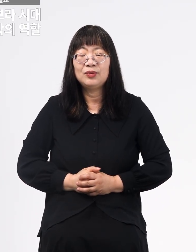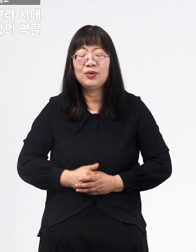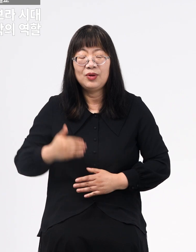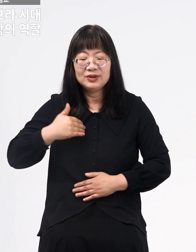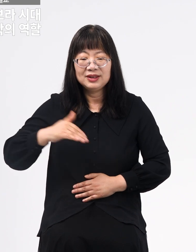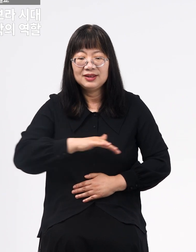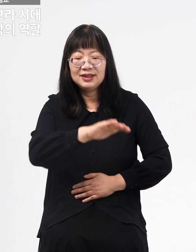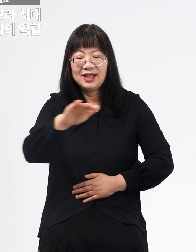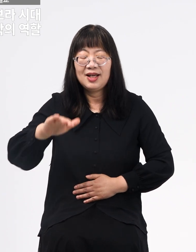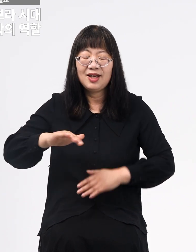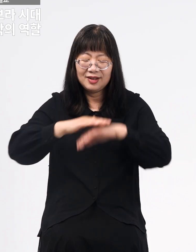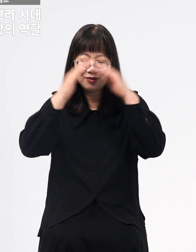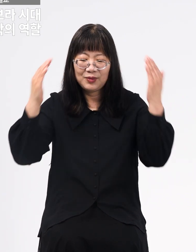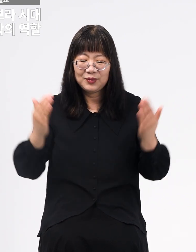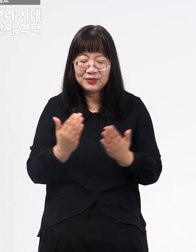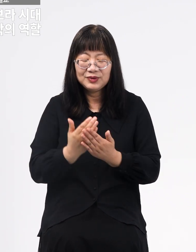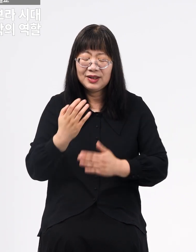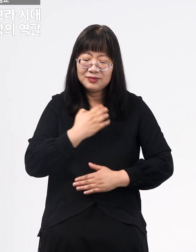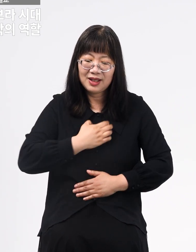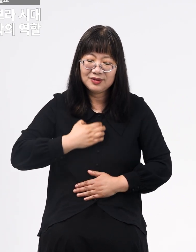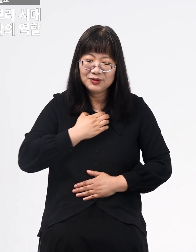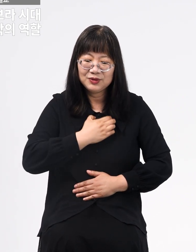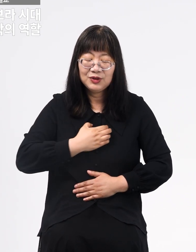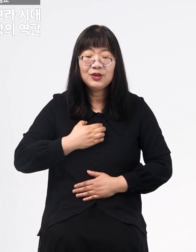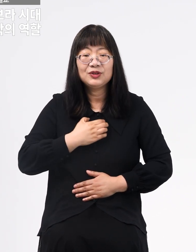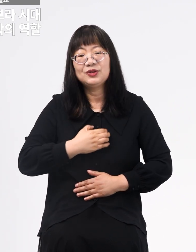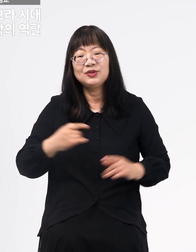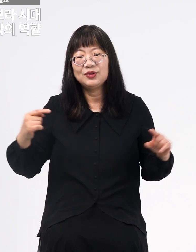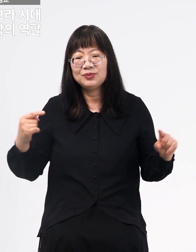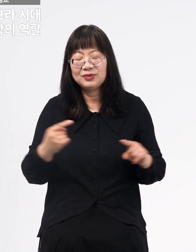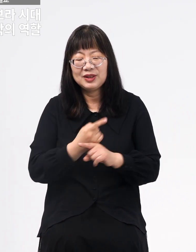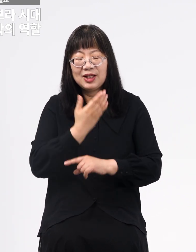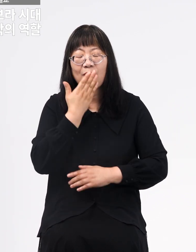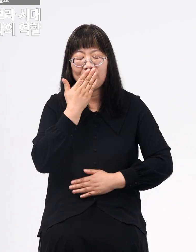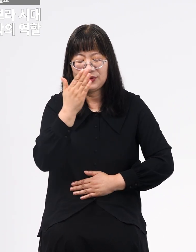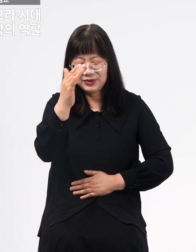우리의 모든 괴로움 바꿀 수